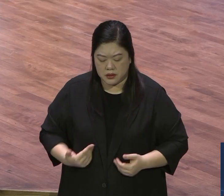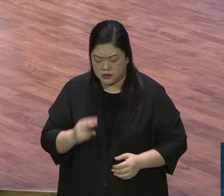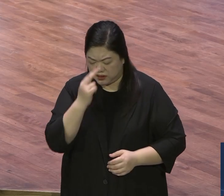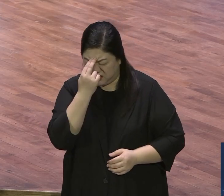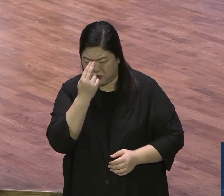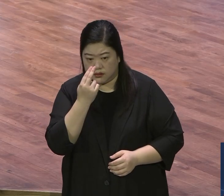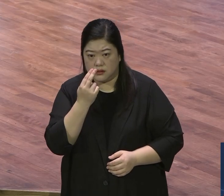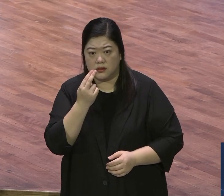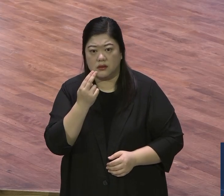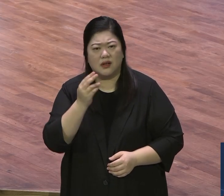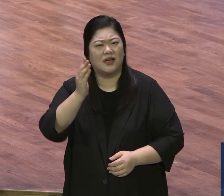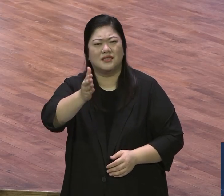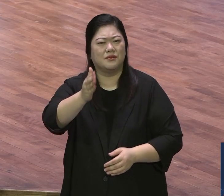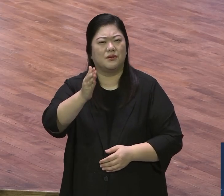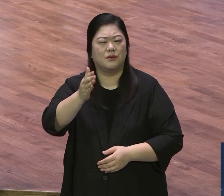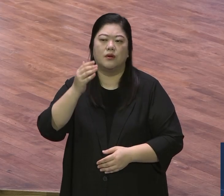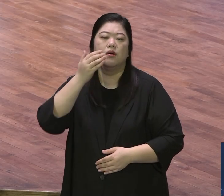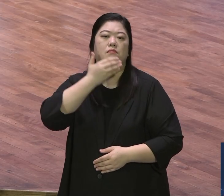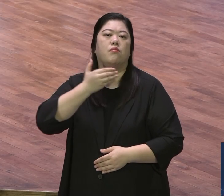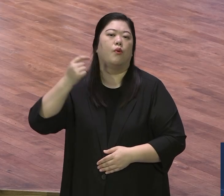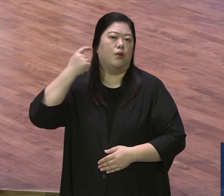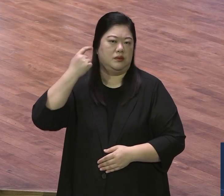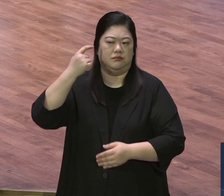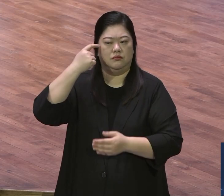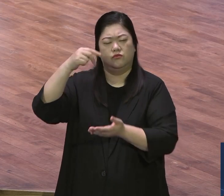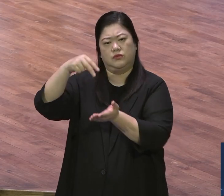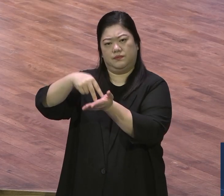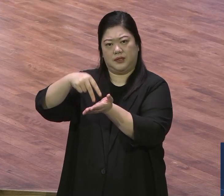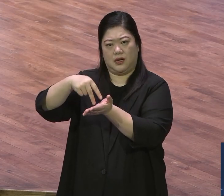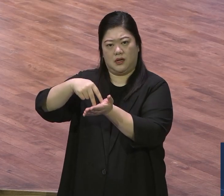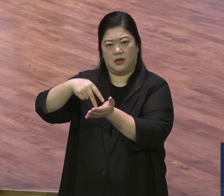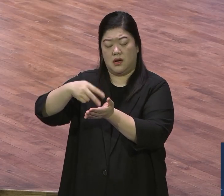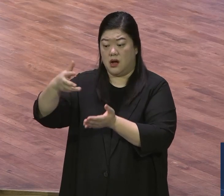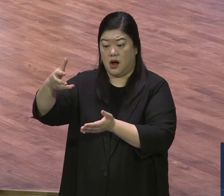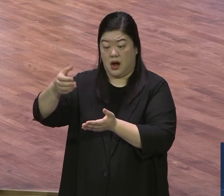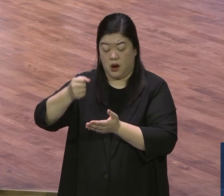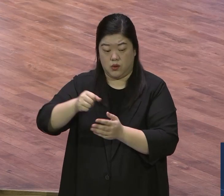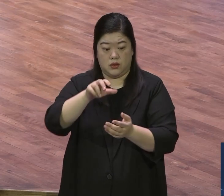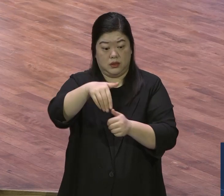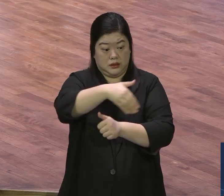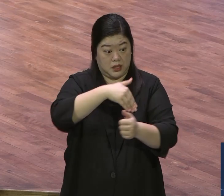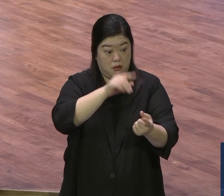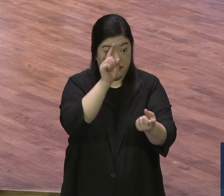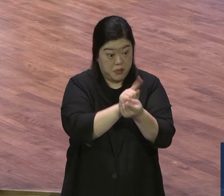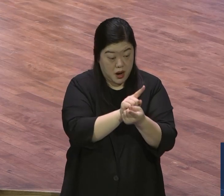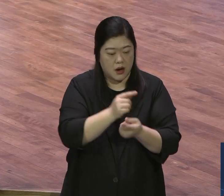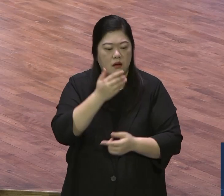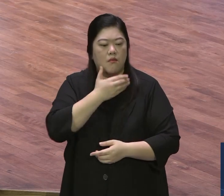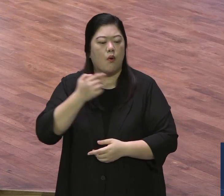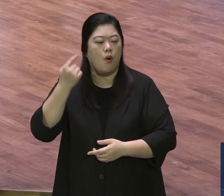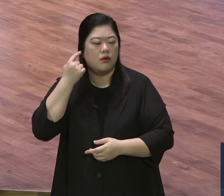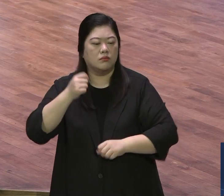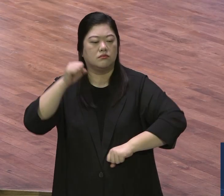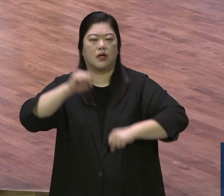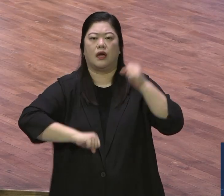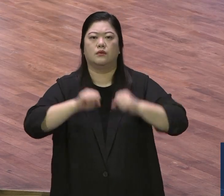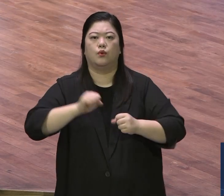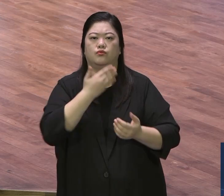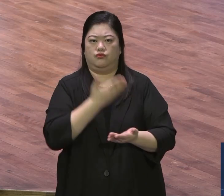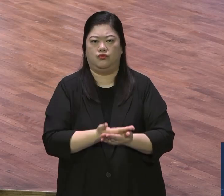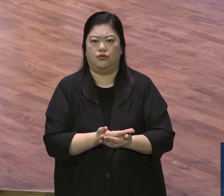보금적 시각을 가지고 각종 상황을 대처하는 영적 자세, 중요합니다. 영적 자세,